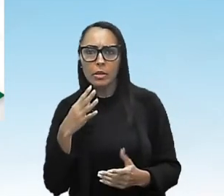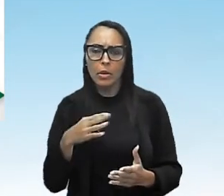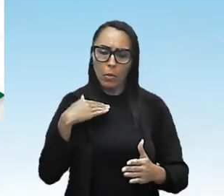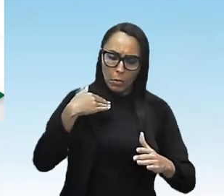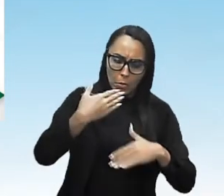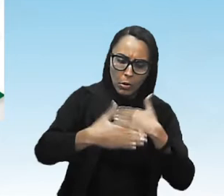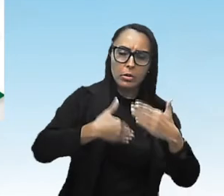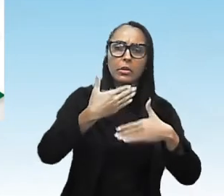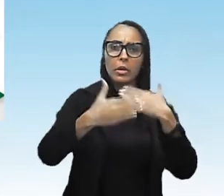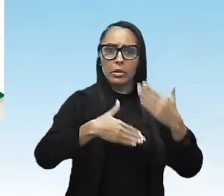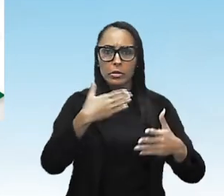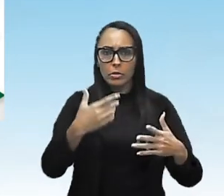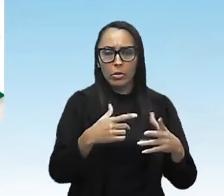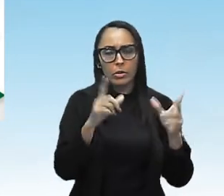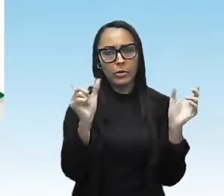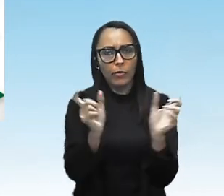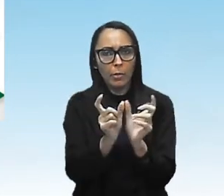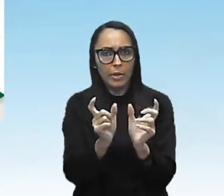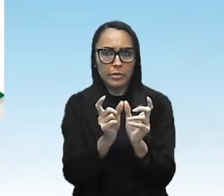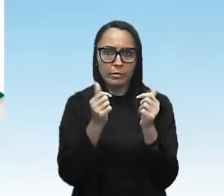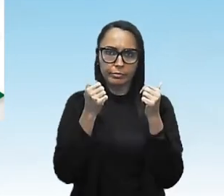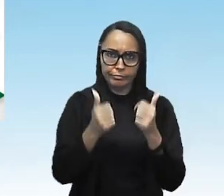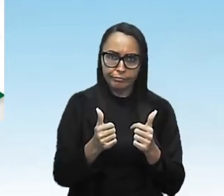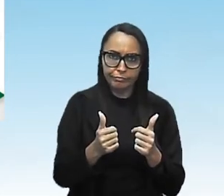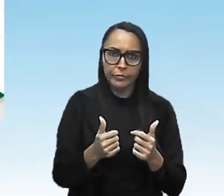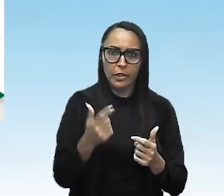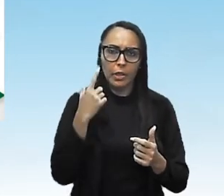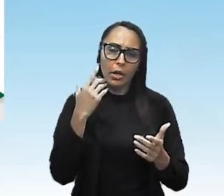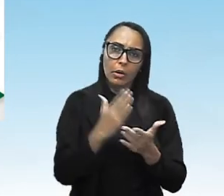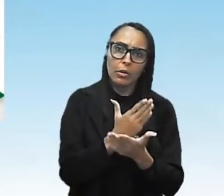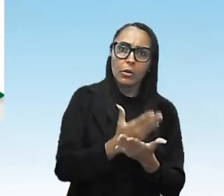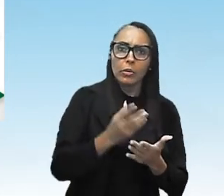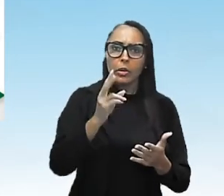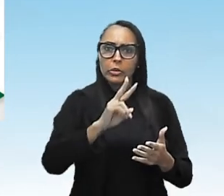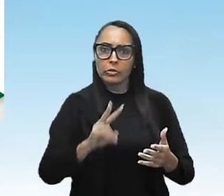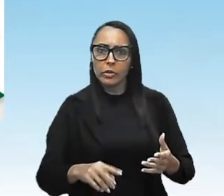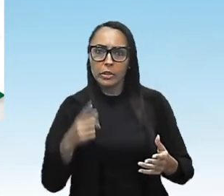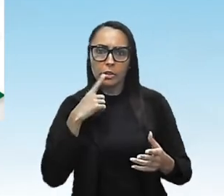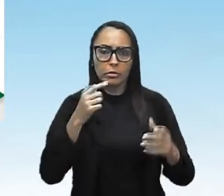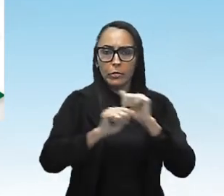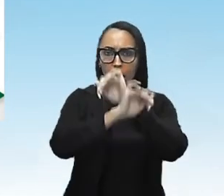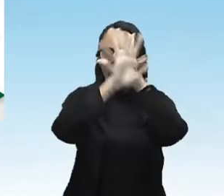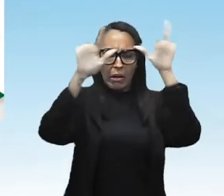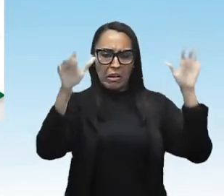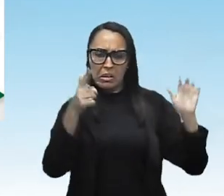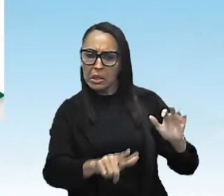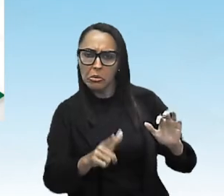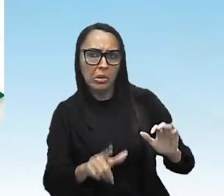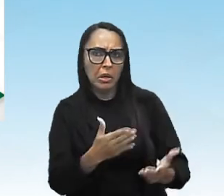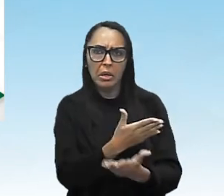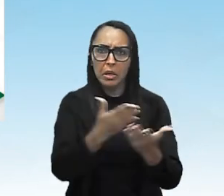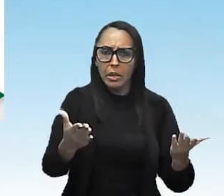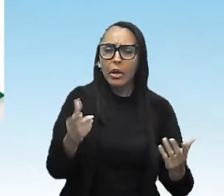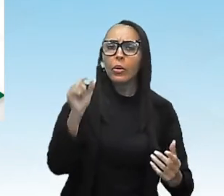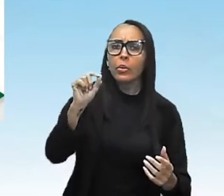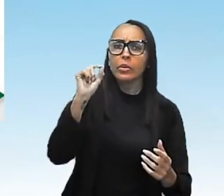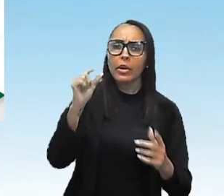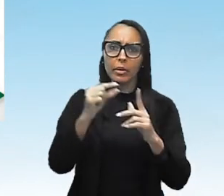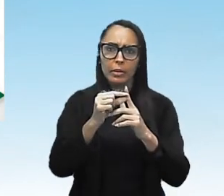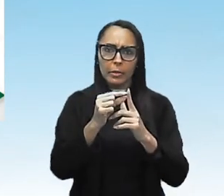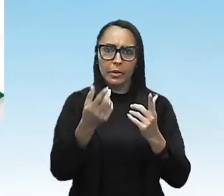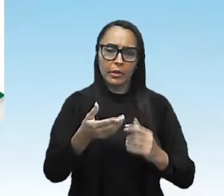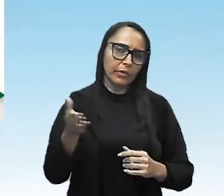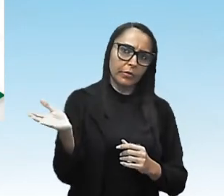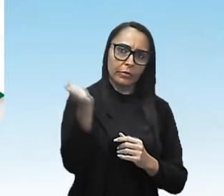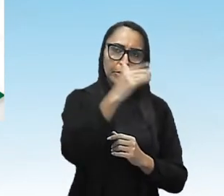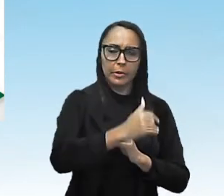de formação da palavra, mesmo muitas vezes não tendo clareza. Mas o que é a palavra, afinal de contas? Então, vamos